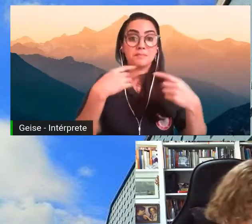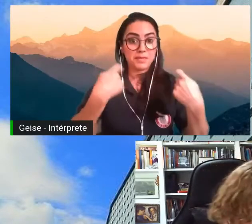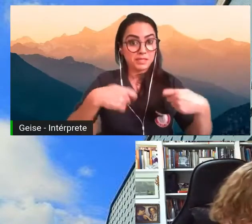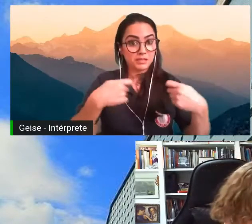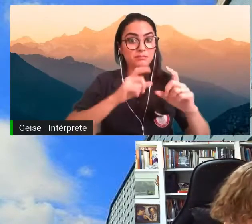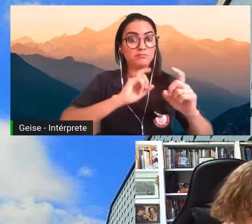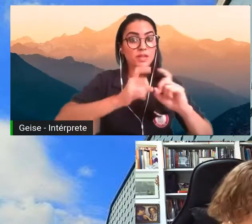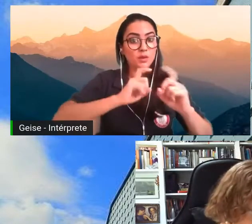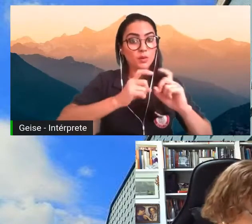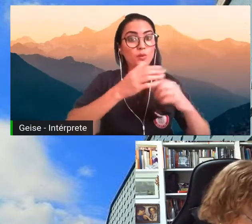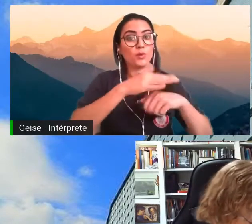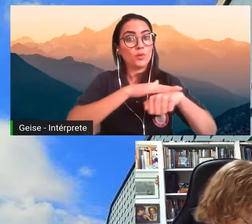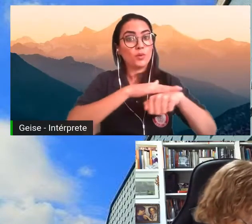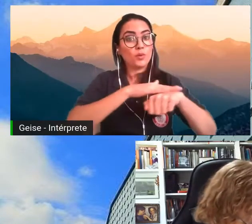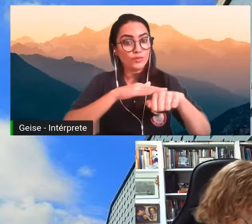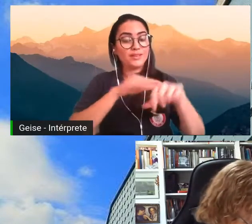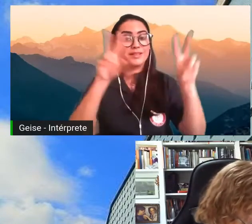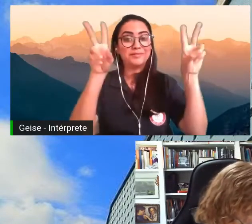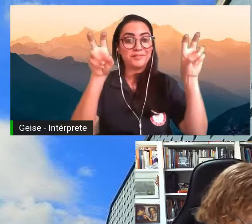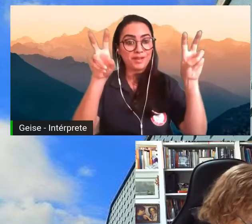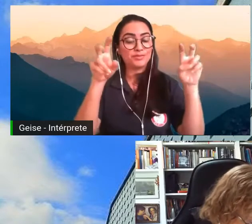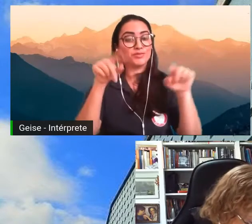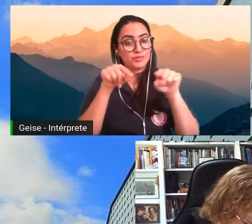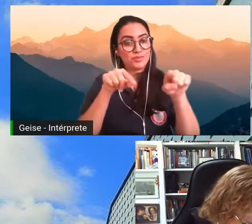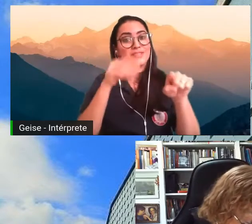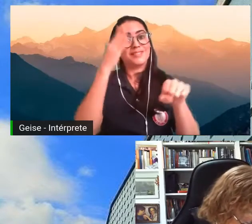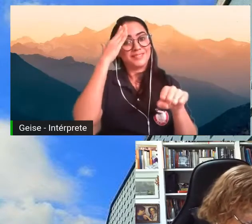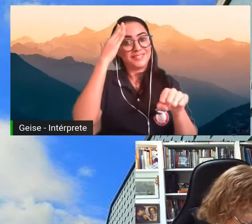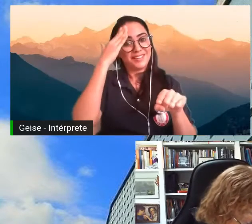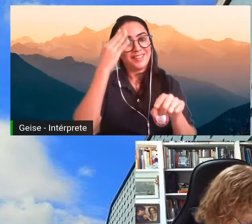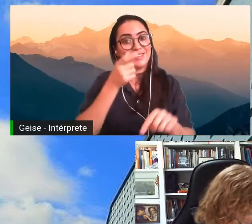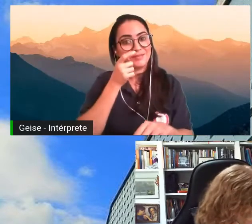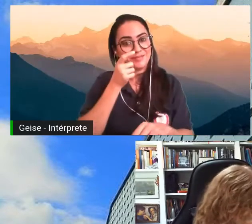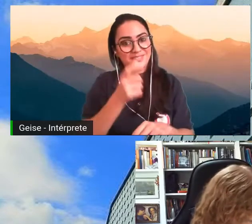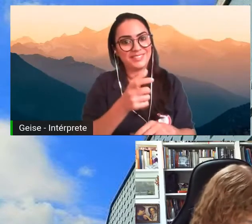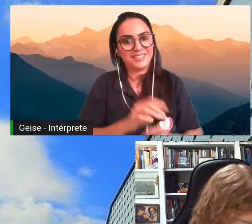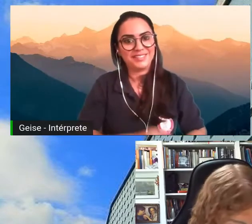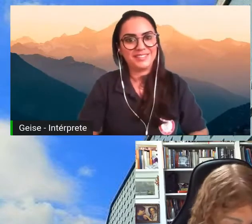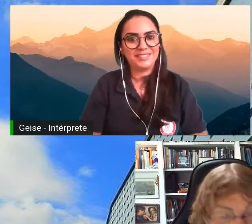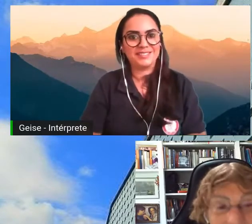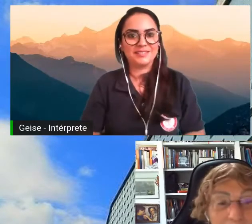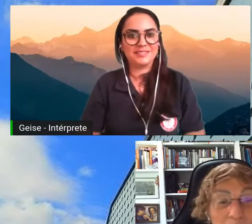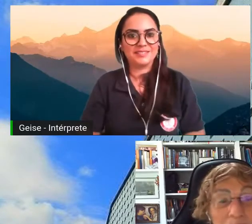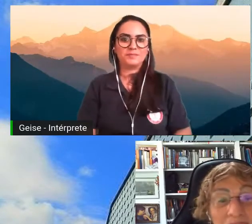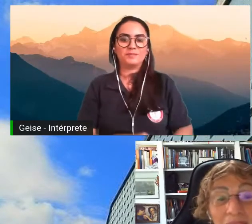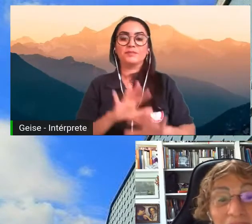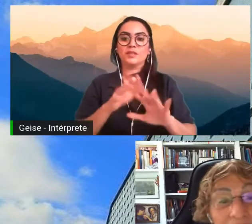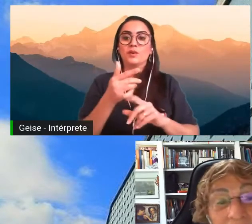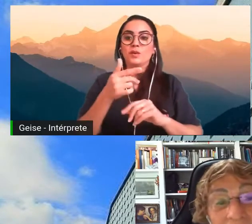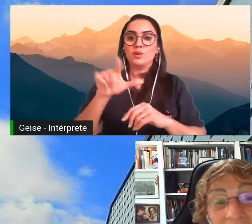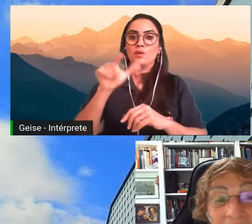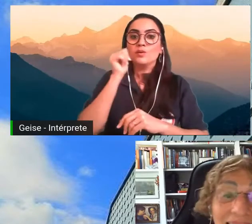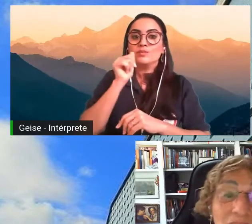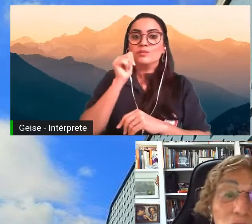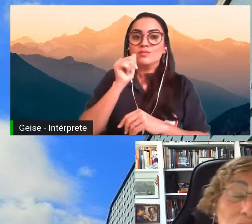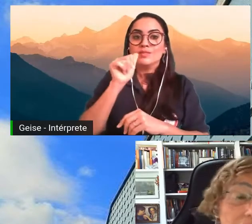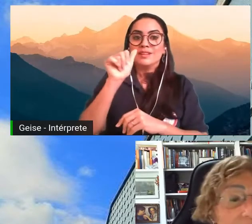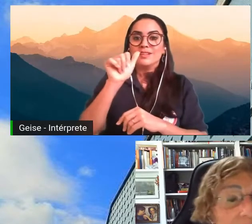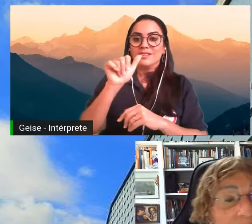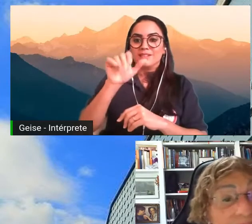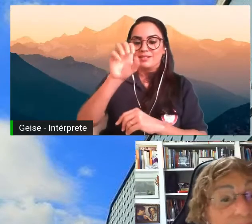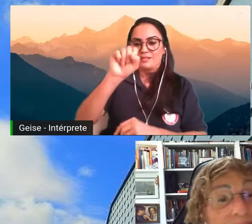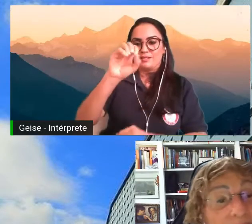para eles. E a última questão da professora Solange, eu acho, professora, a senhora lembrou bem, eu acho que ele tem que ser